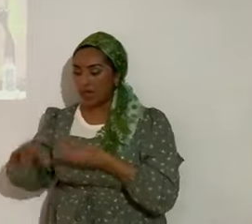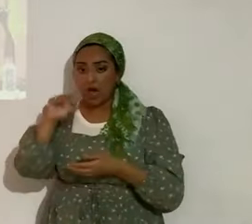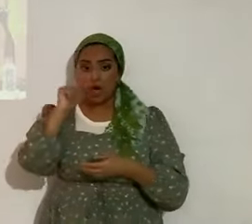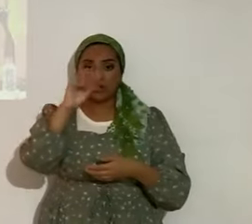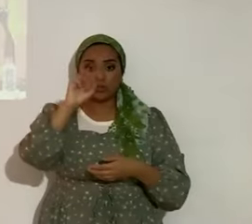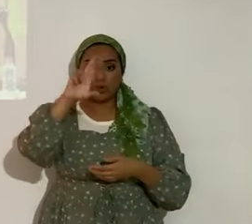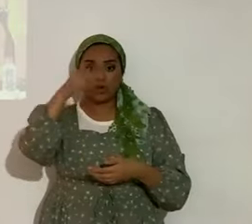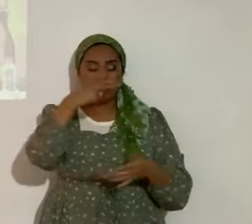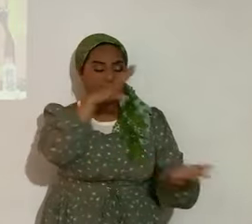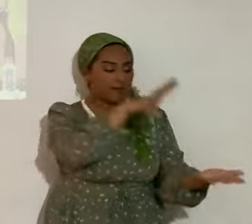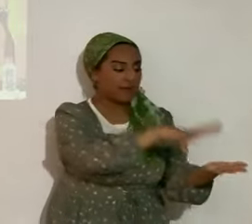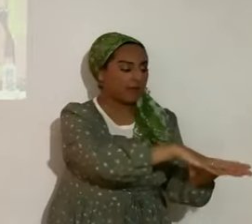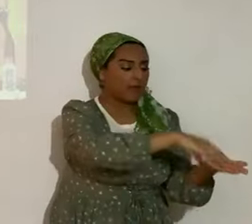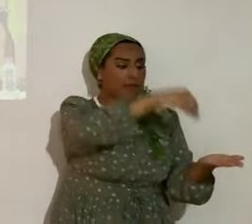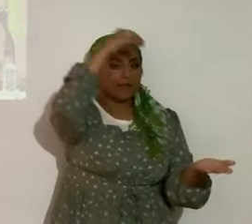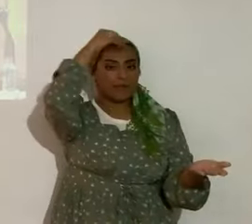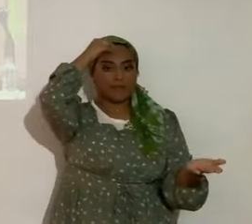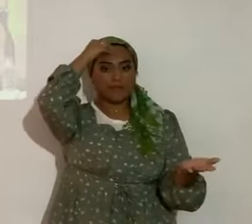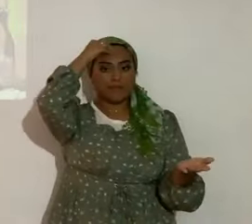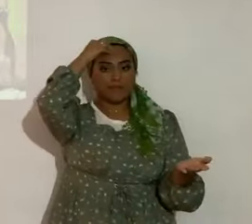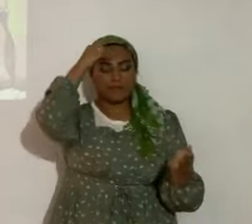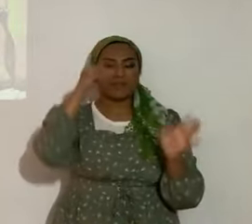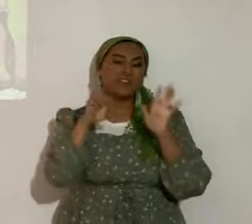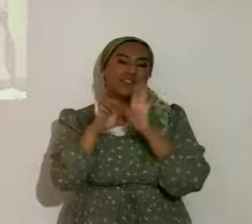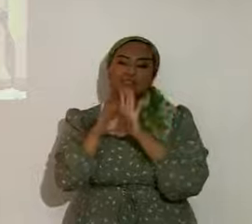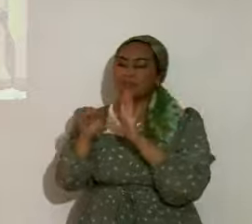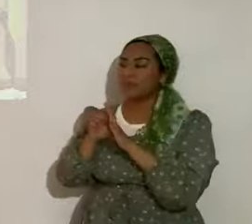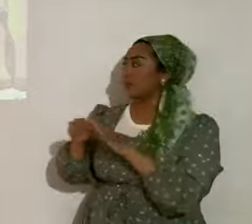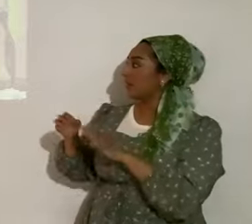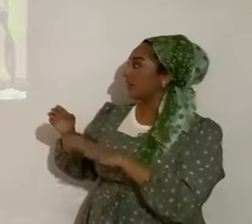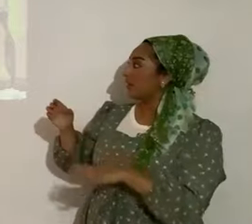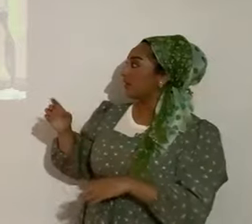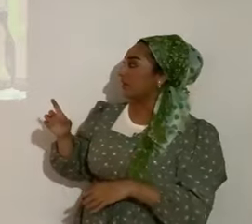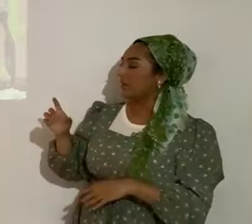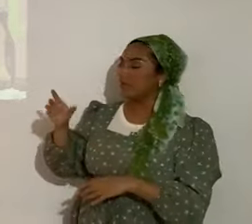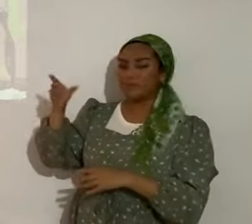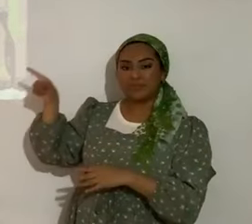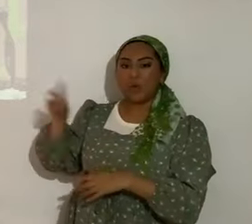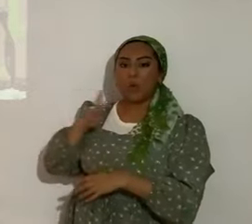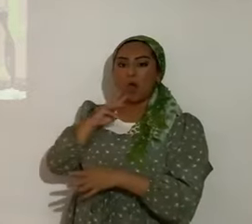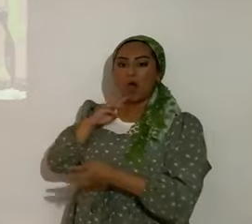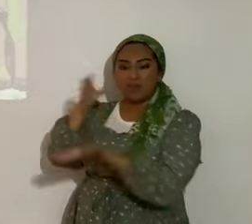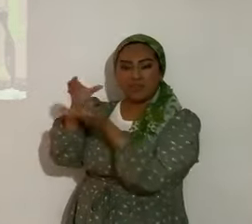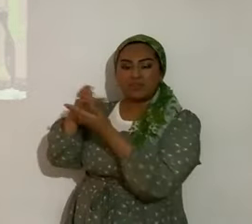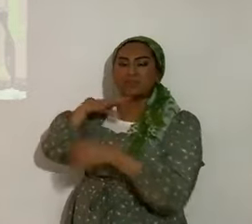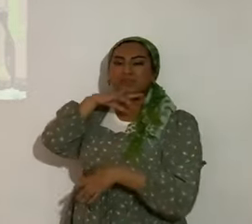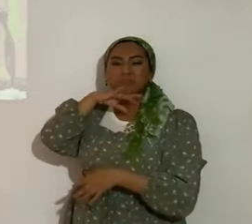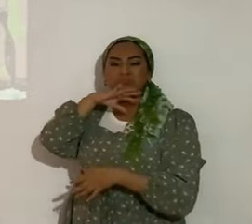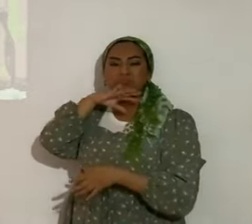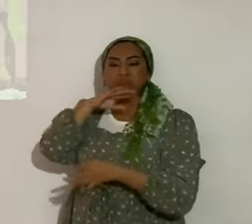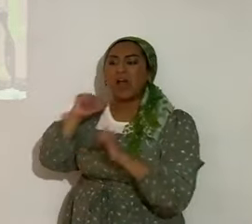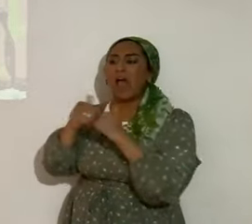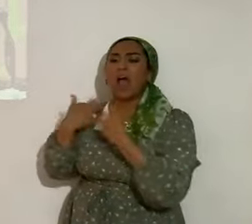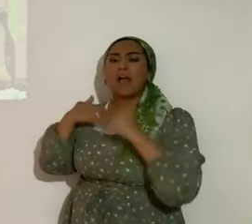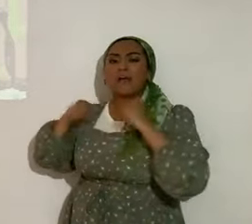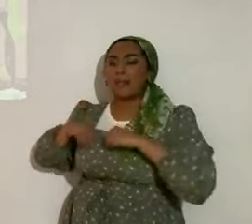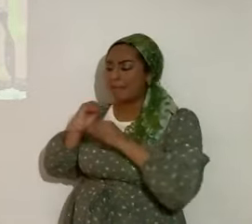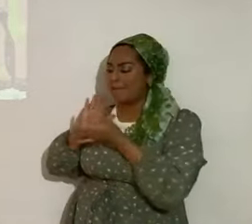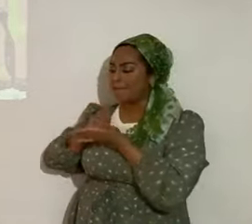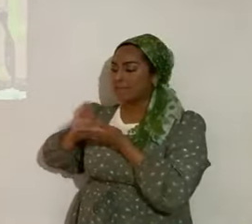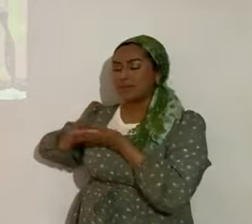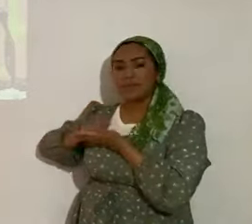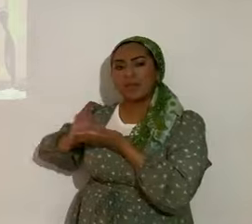Ya lo decía yo, como si vamos a poner que esta botella de agua estuviera sucia totalmente, bueno, ¿cómo yo puedo